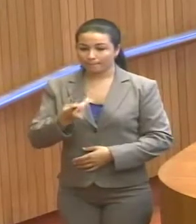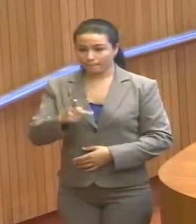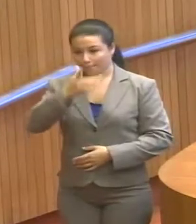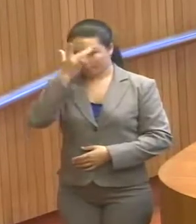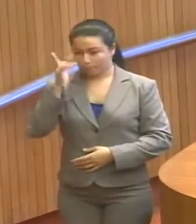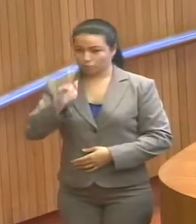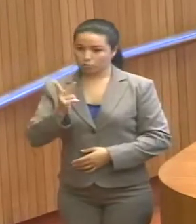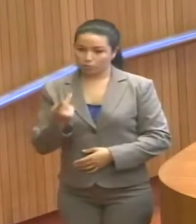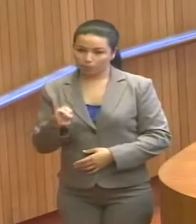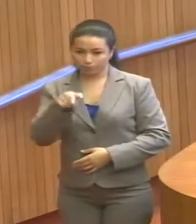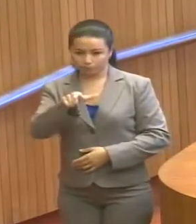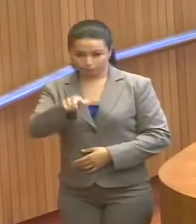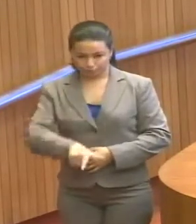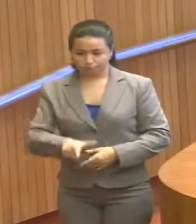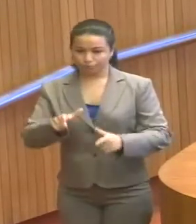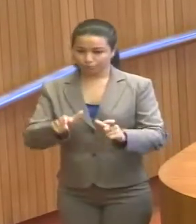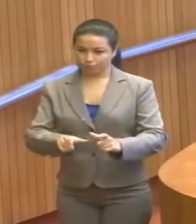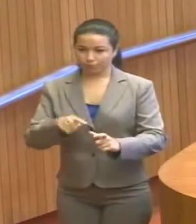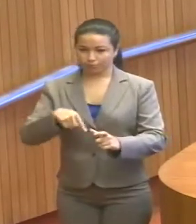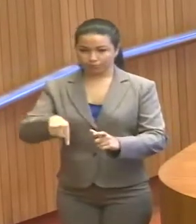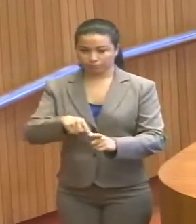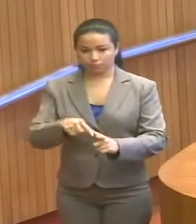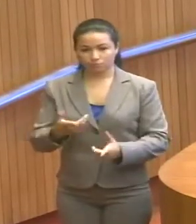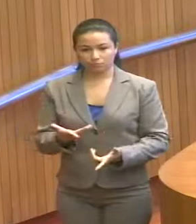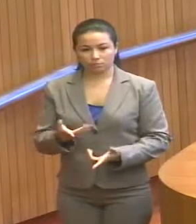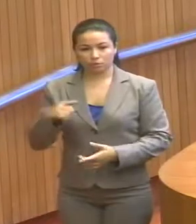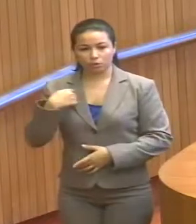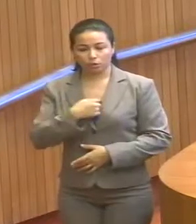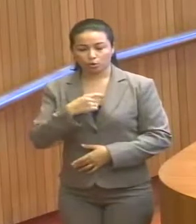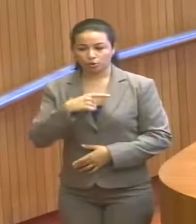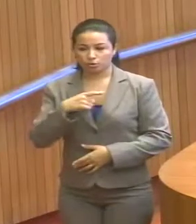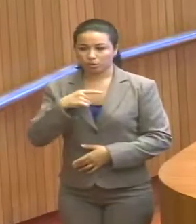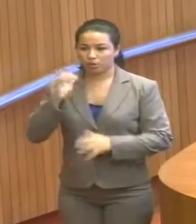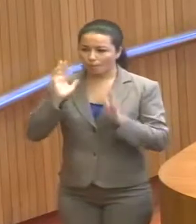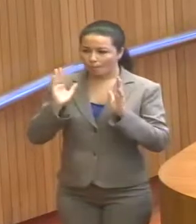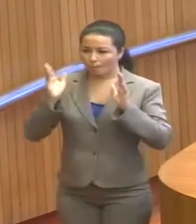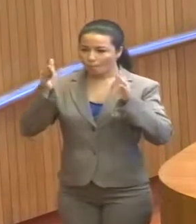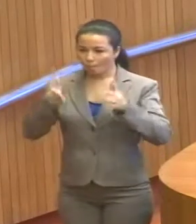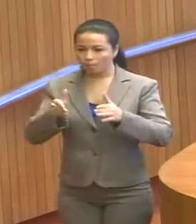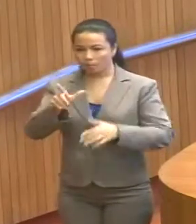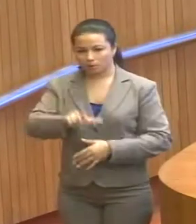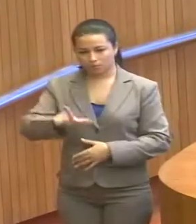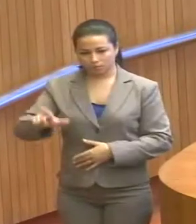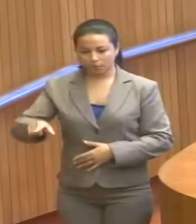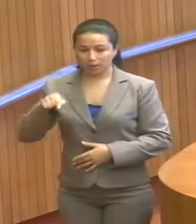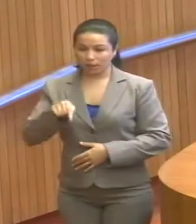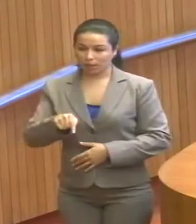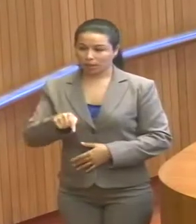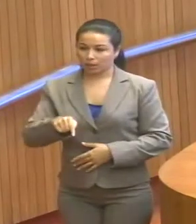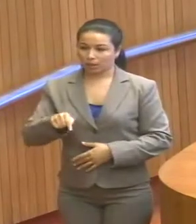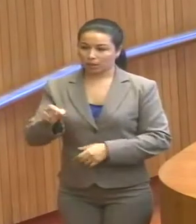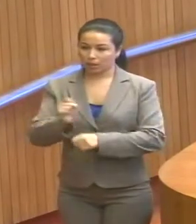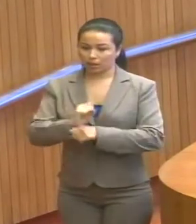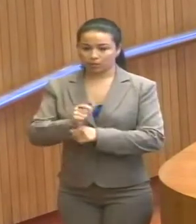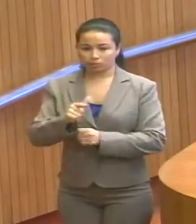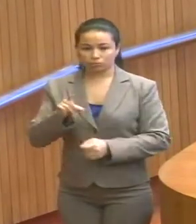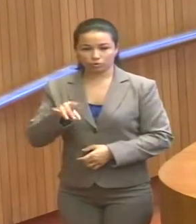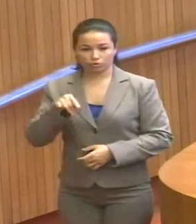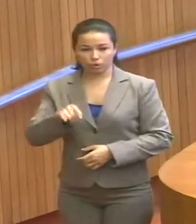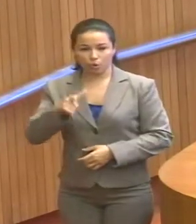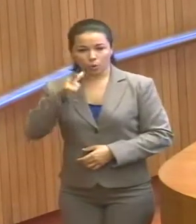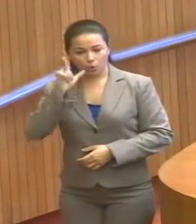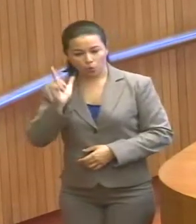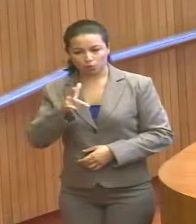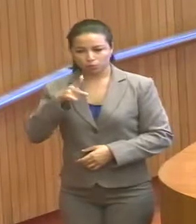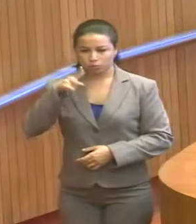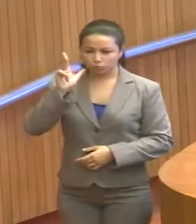pessoa humana que estava naquele determinado lugar. E o que nós temos no caso específico da Avenida Litorânea é que esse carro não estava lá ontem,